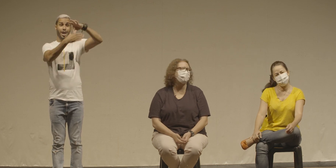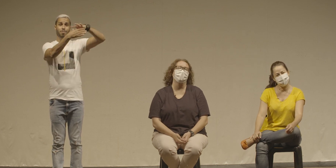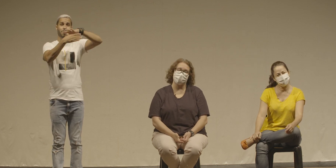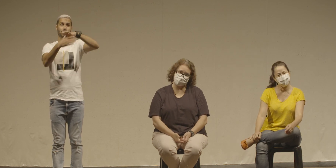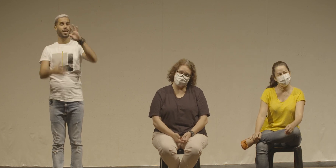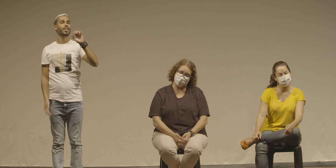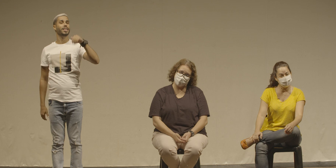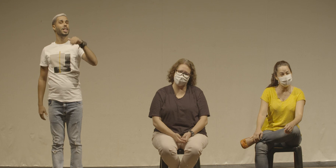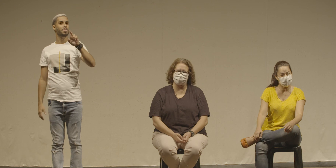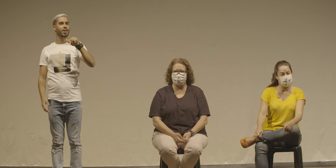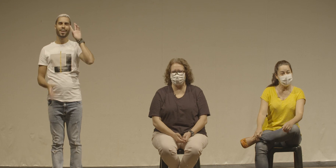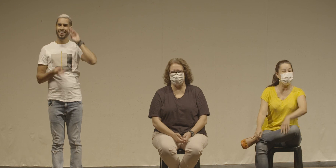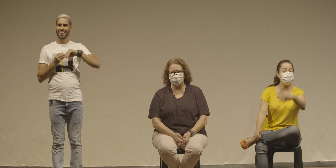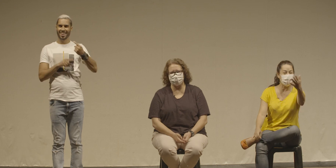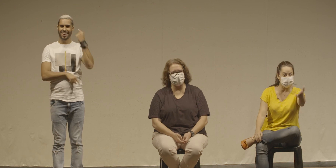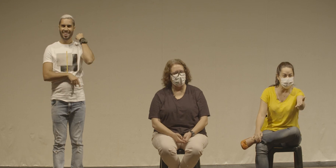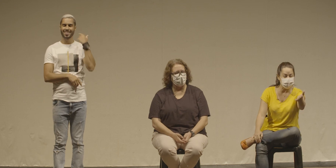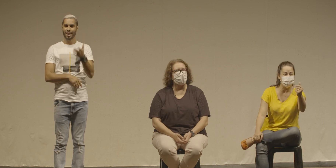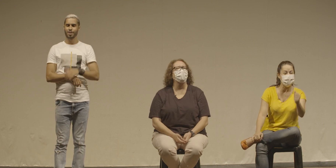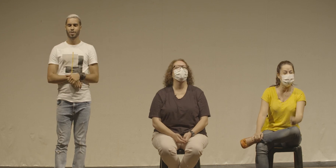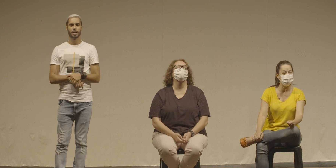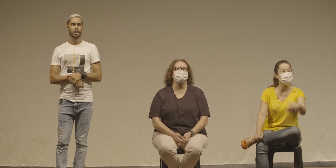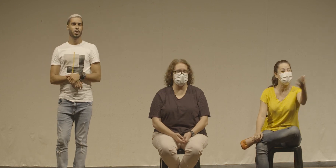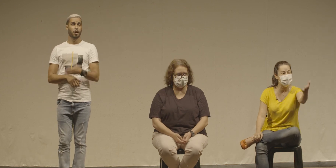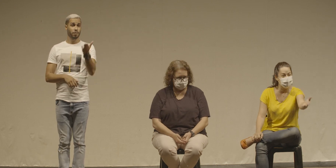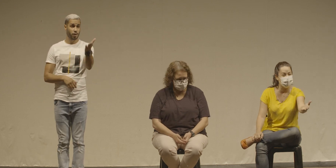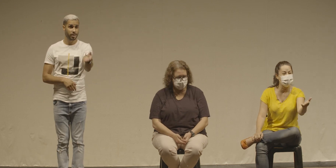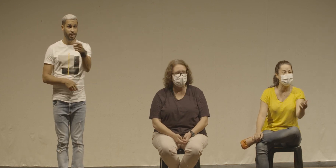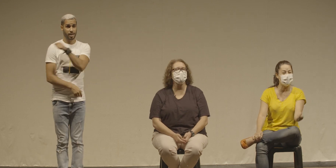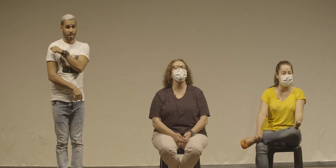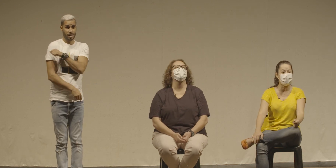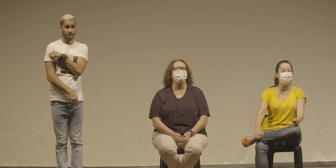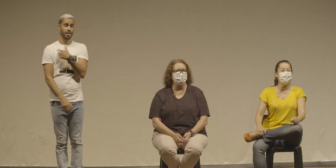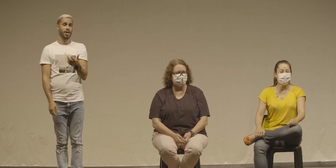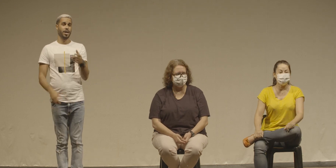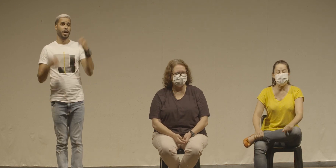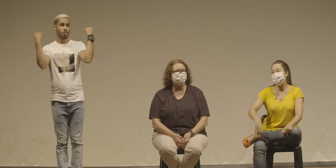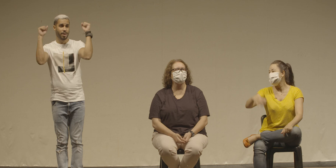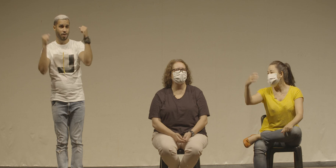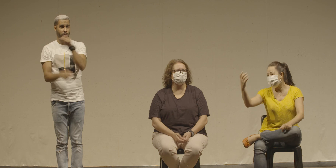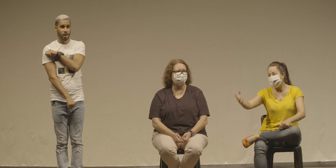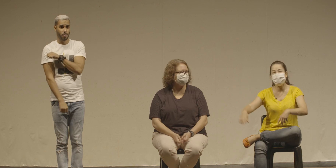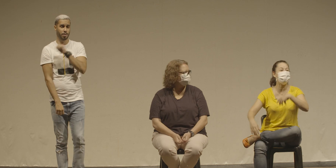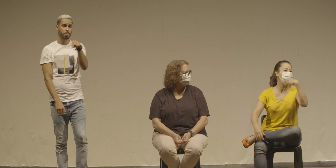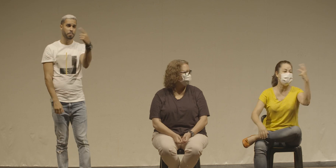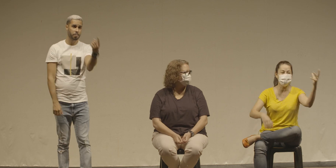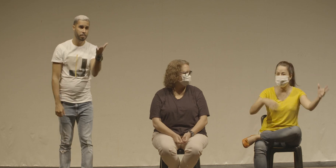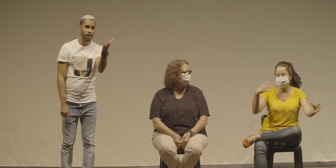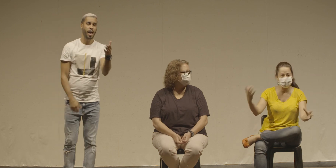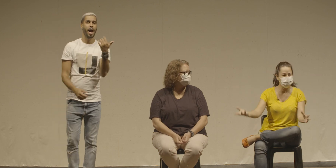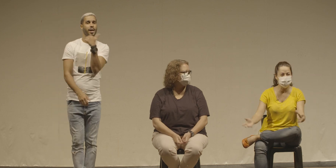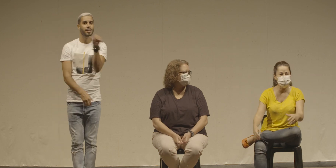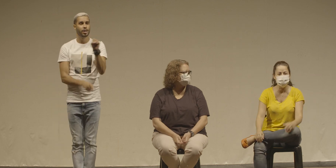Alguém tem que plantar, né? Não é você que está fazendo a educação física, você assistente social, né, o pessoal da